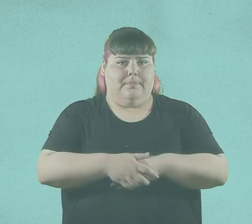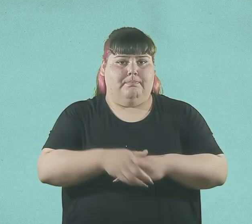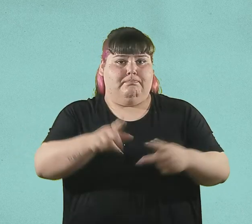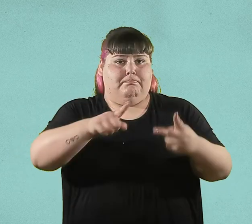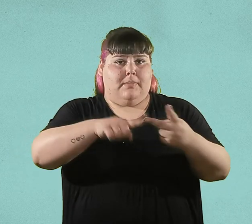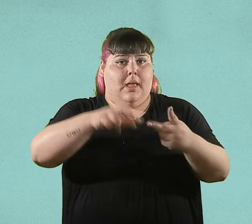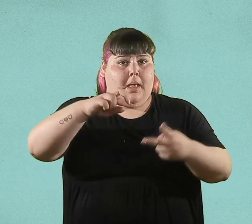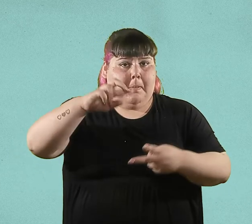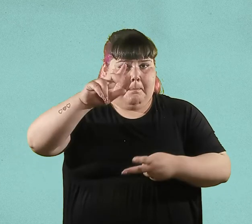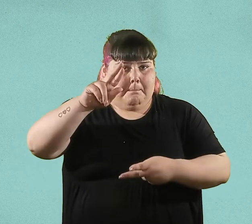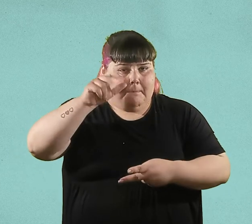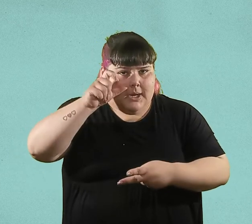Predelta.